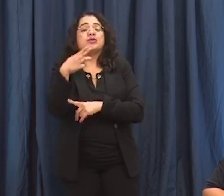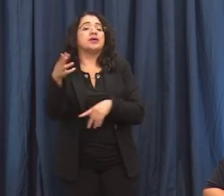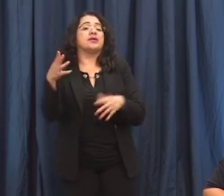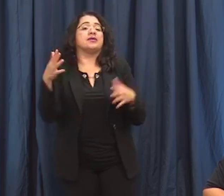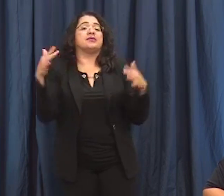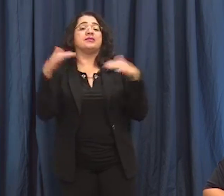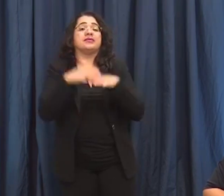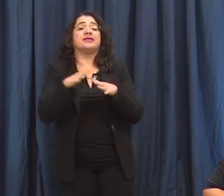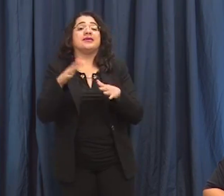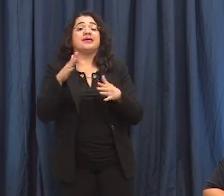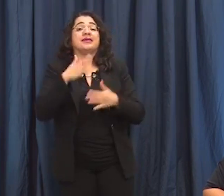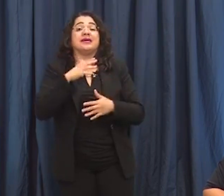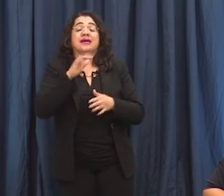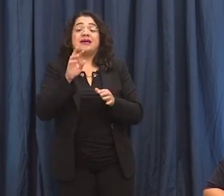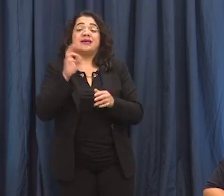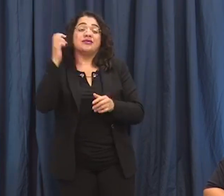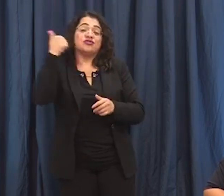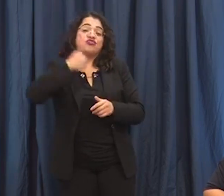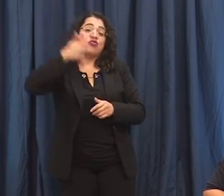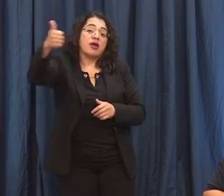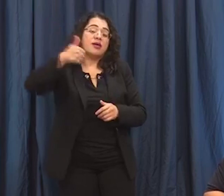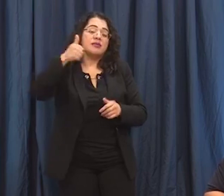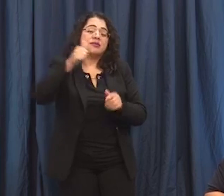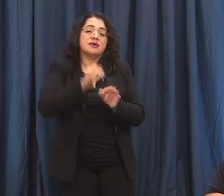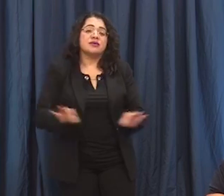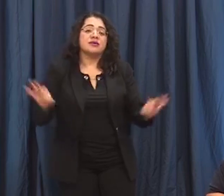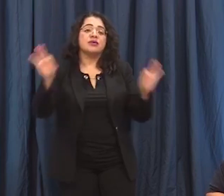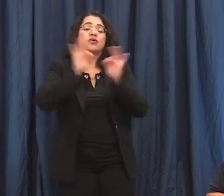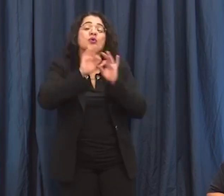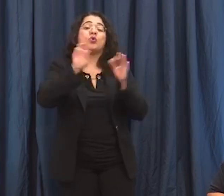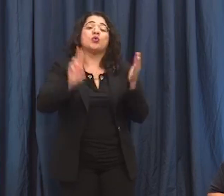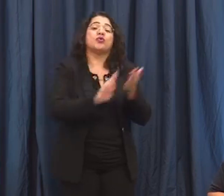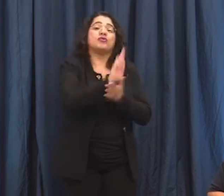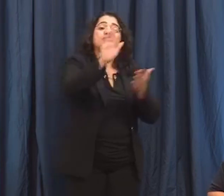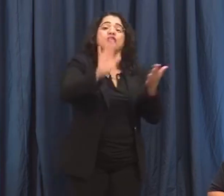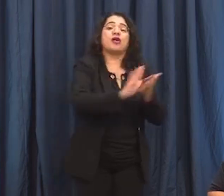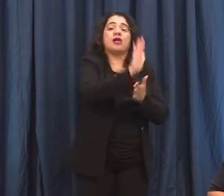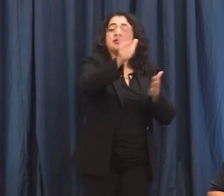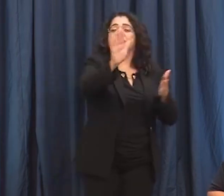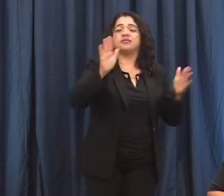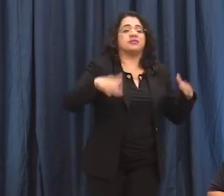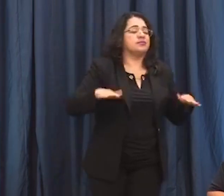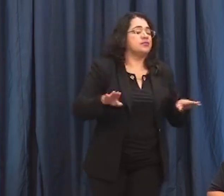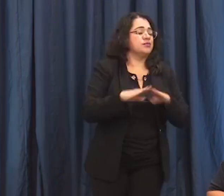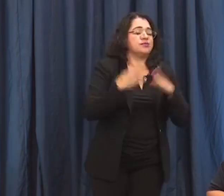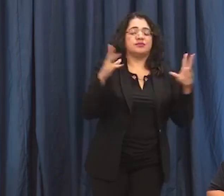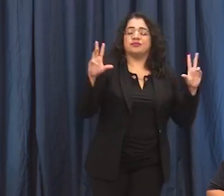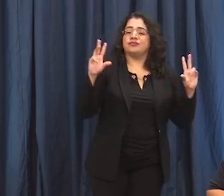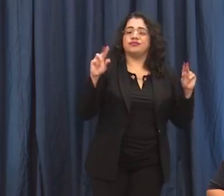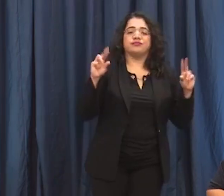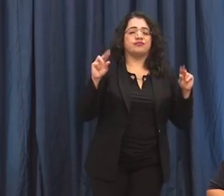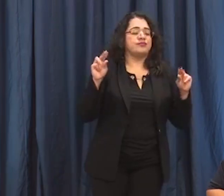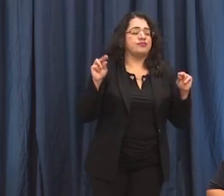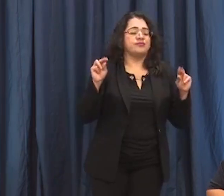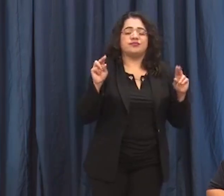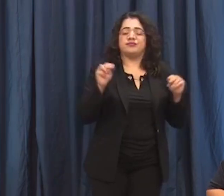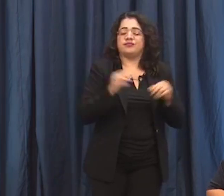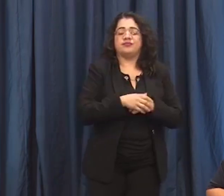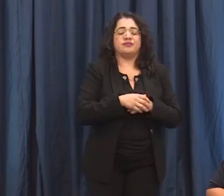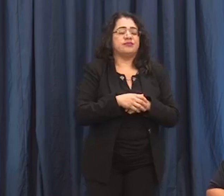no esenciales o educación más alta como universidades y colegios todavía en este momento todavía están